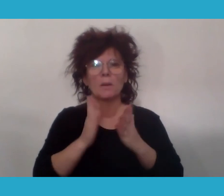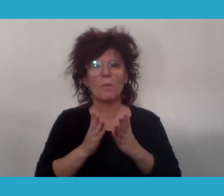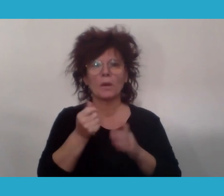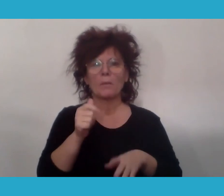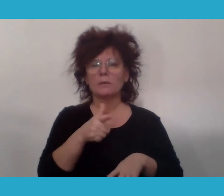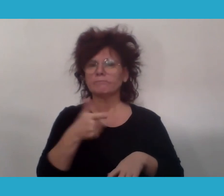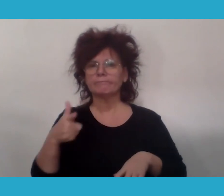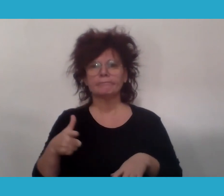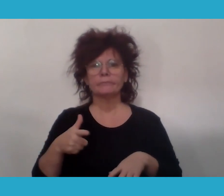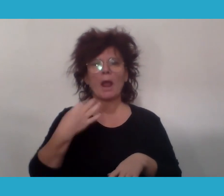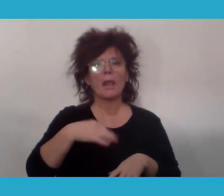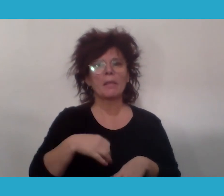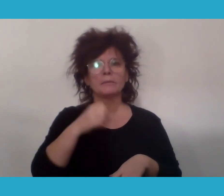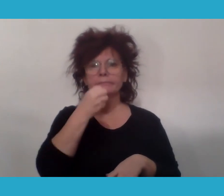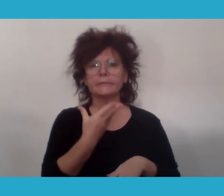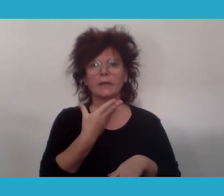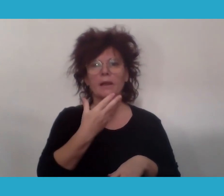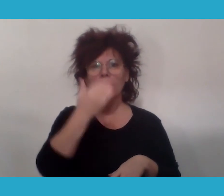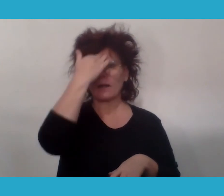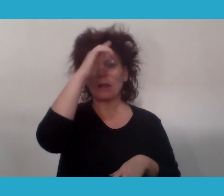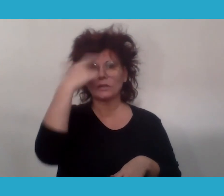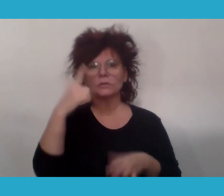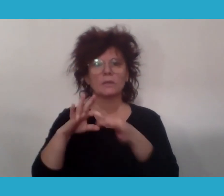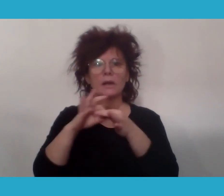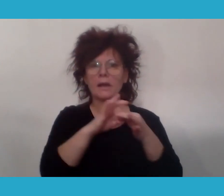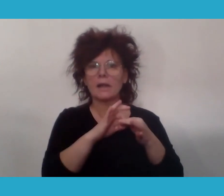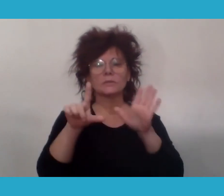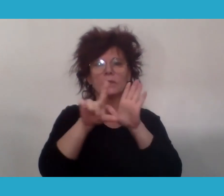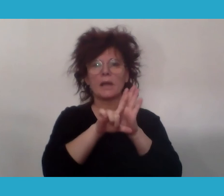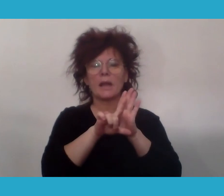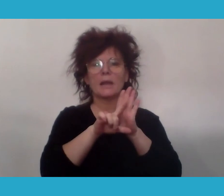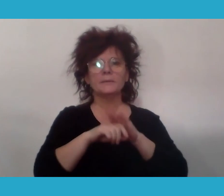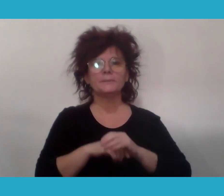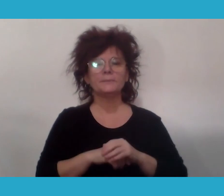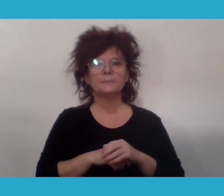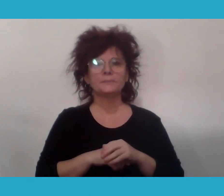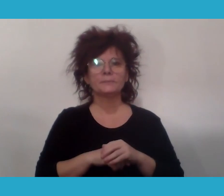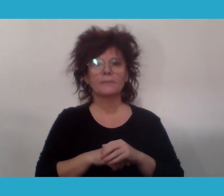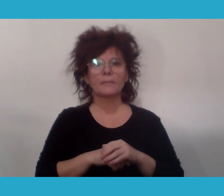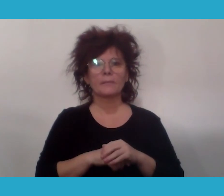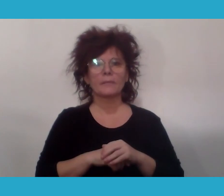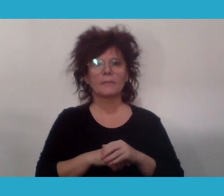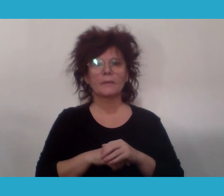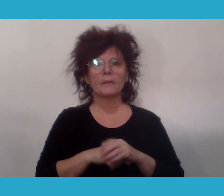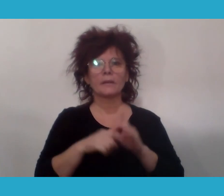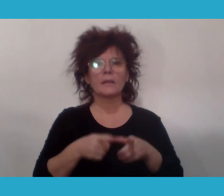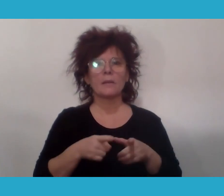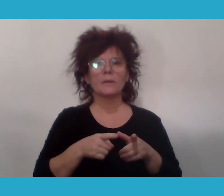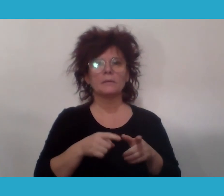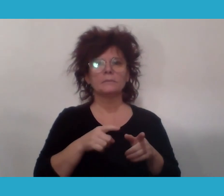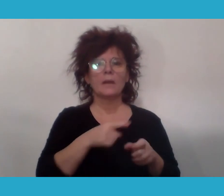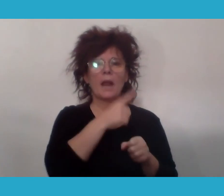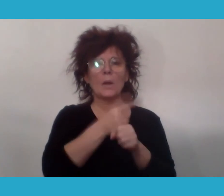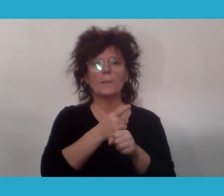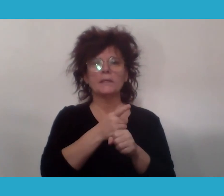toda validez, debiendo las autoridades declararla inconstitucional en cumplimiento con el artículo 41 y 16 de la Constitución Nacional por la vulneración a los